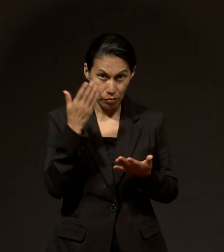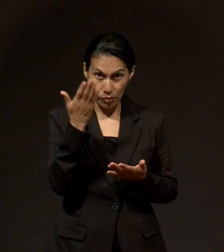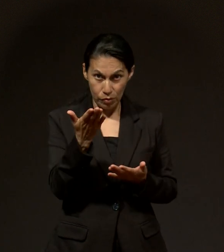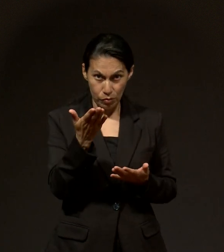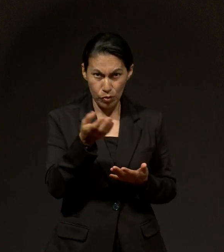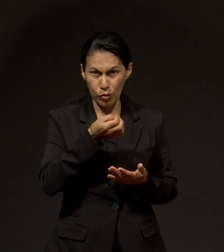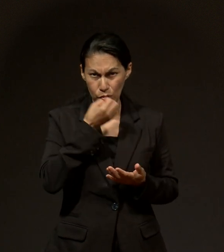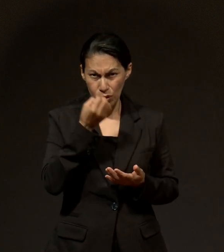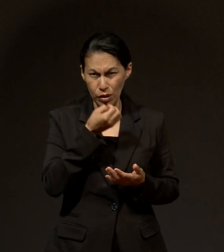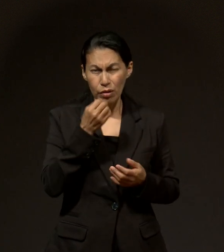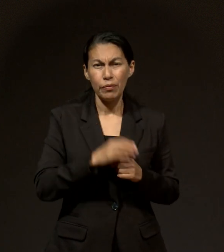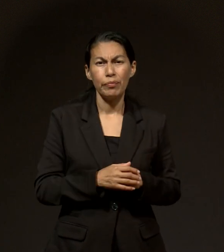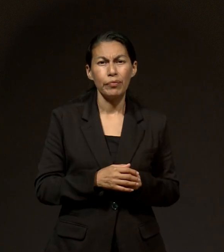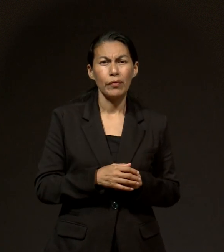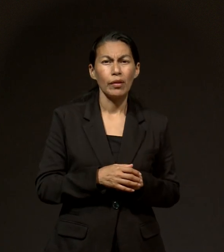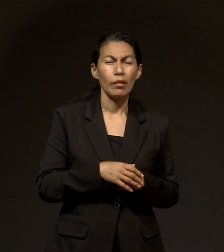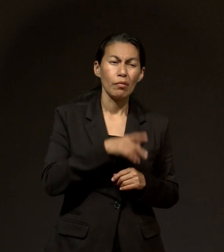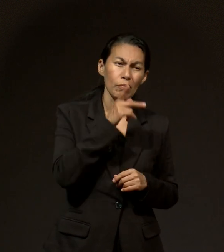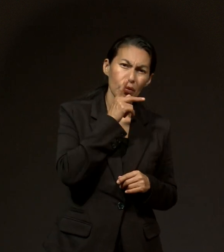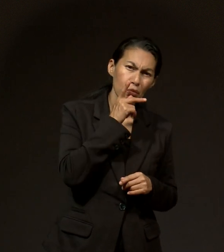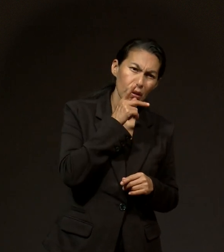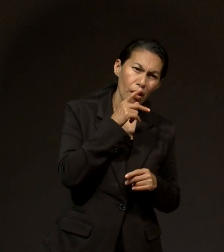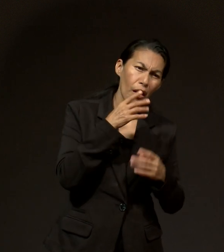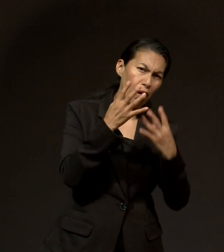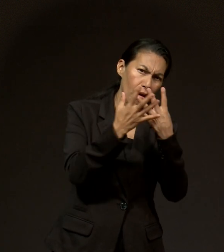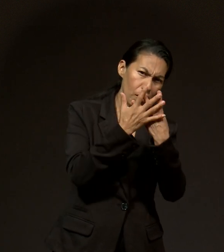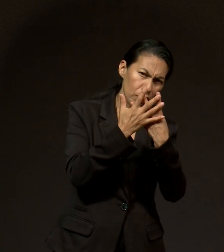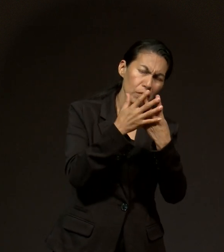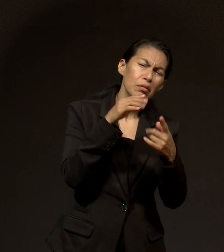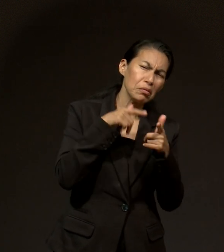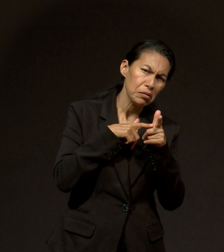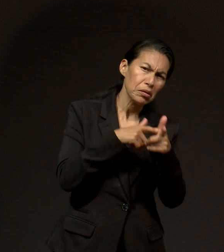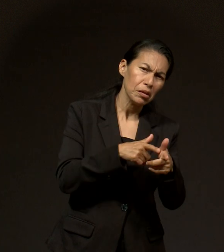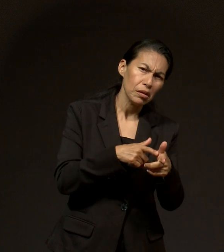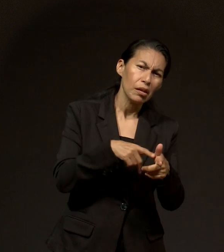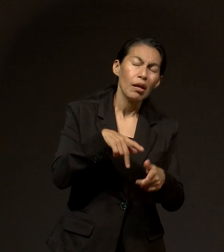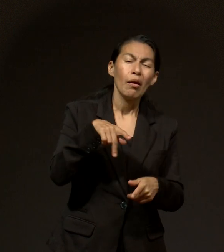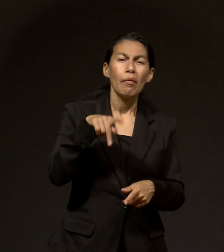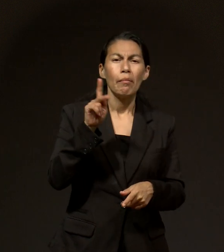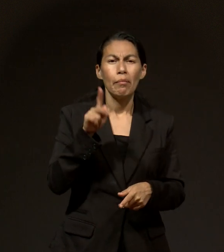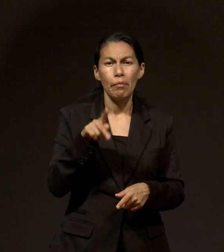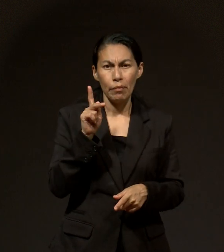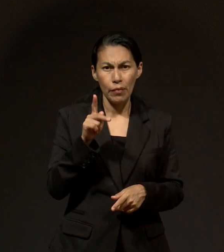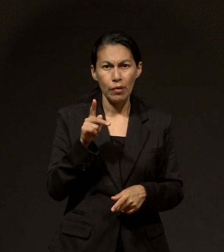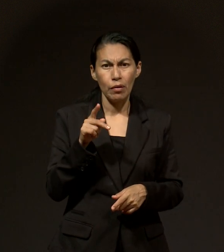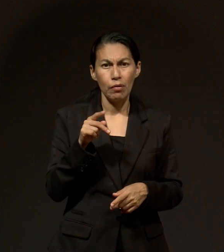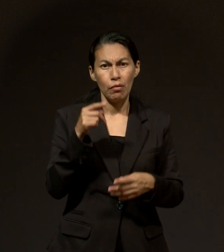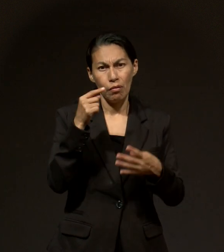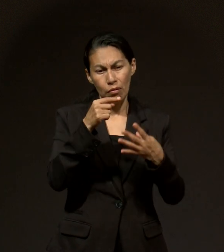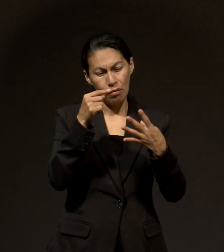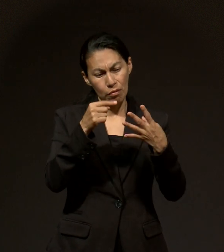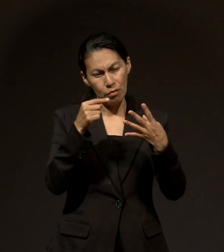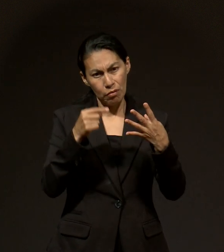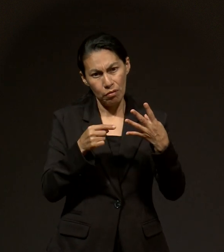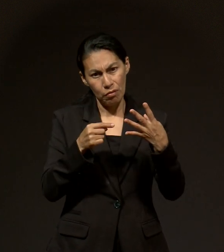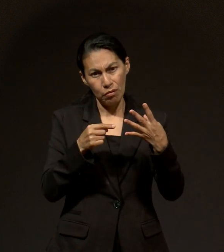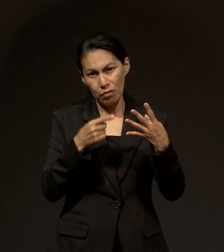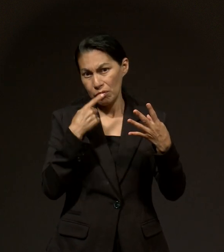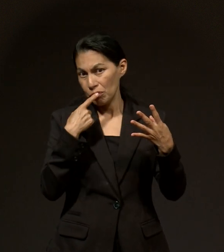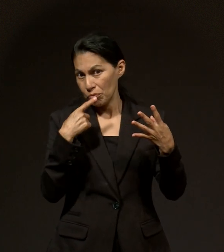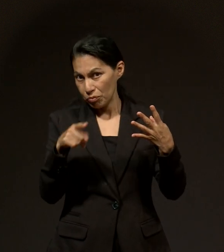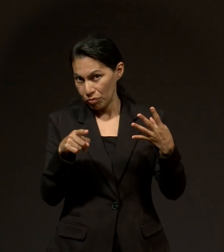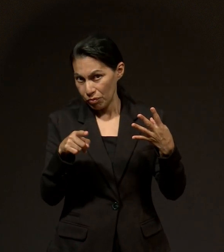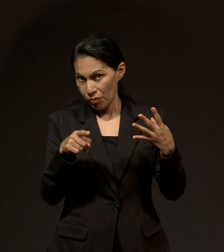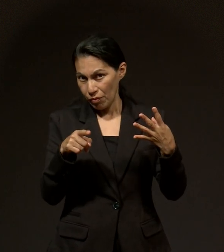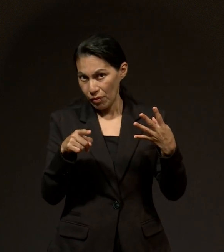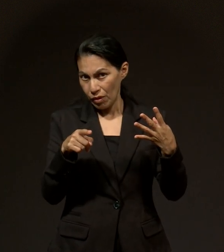programa Sigue todavía allí Pero ya en las audiencias se le han quitado algunas Pues